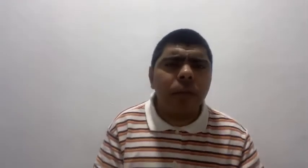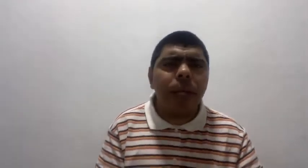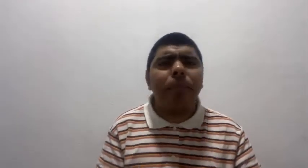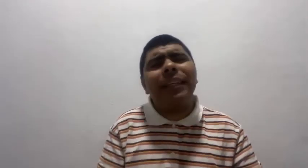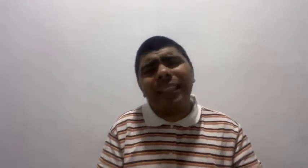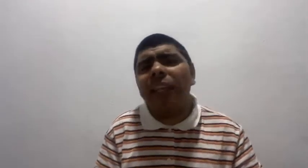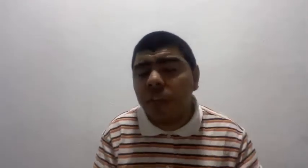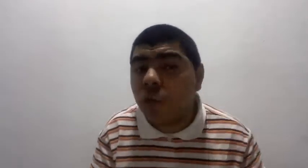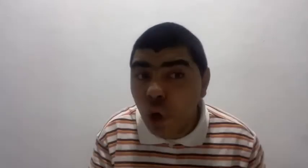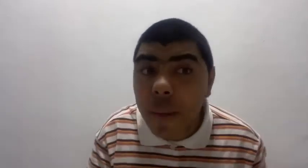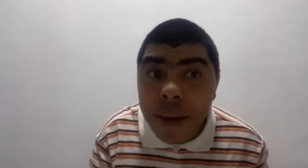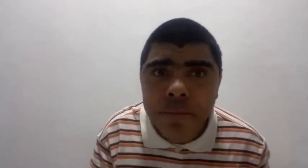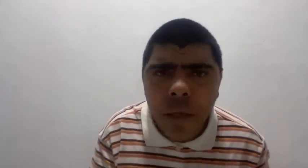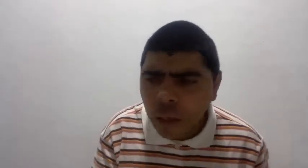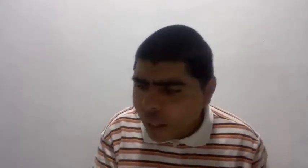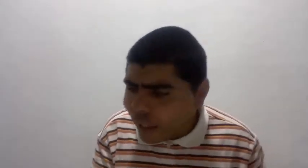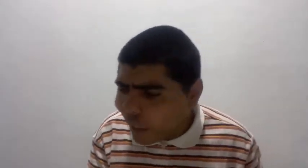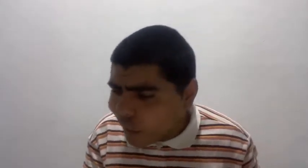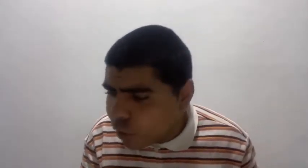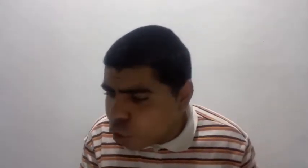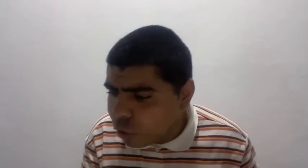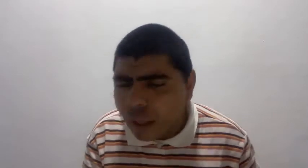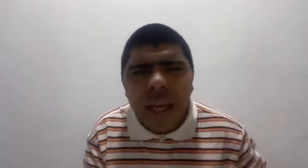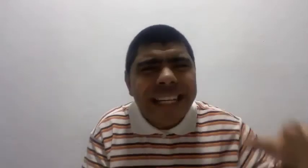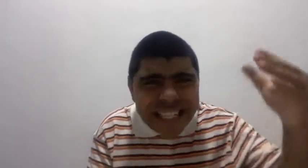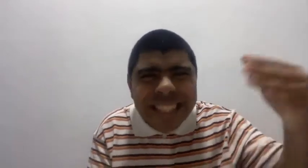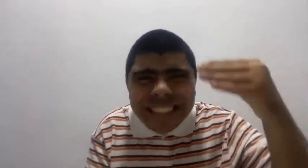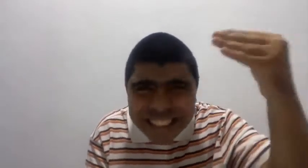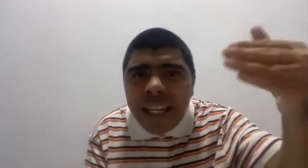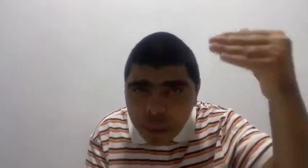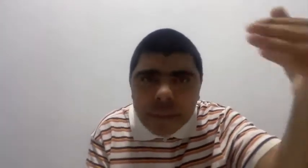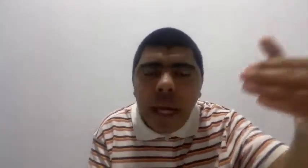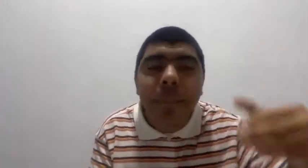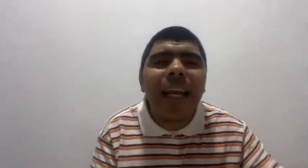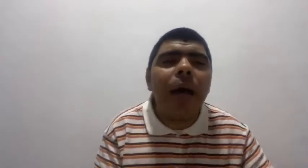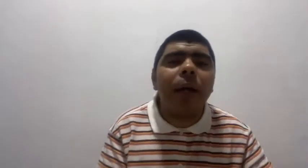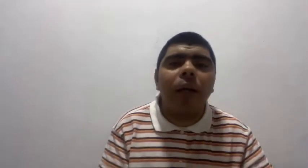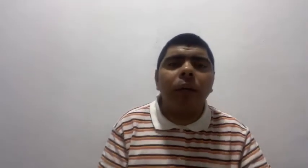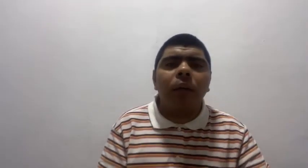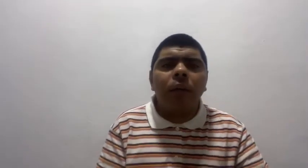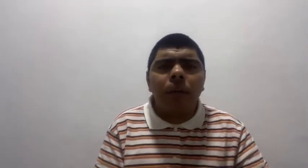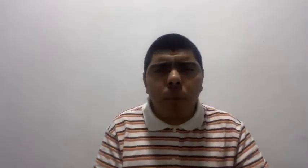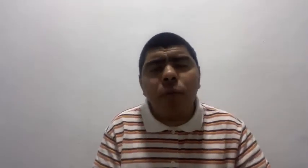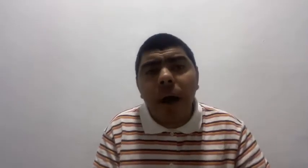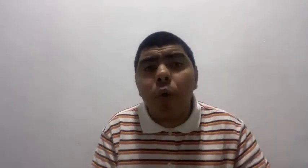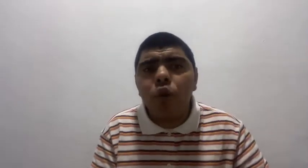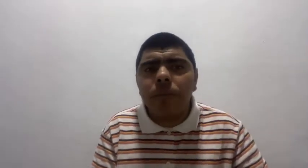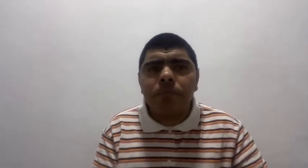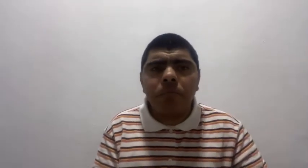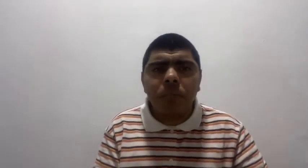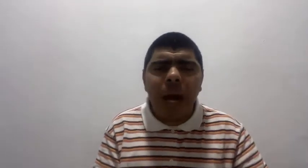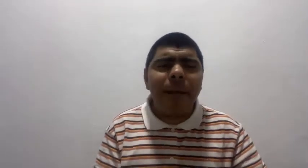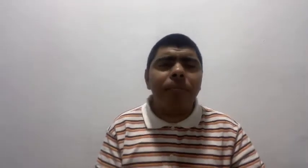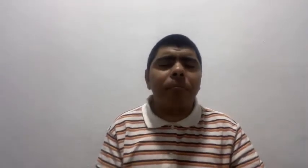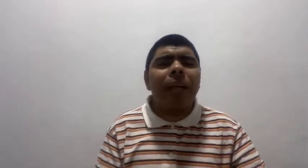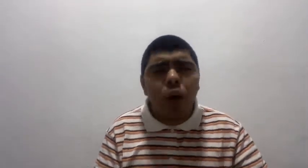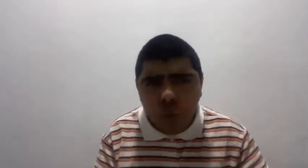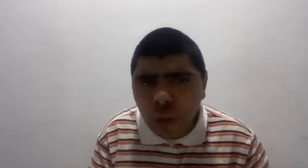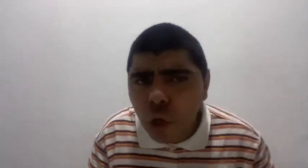de parte del Señor, amén, en esta noche. Reciba esta palabra, por favor. Amén. Mira cómo se lo